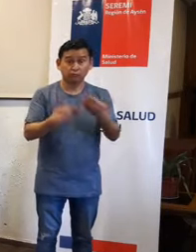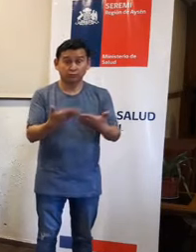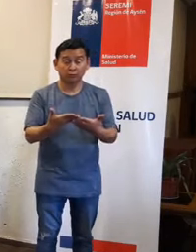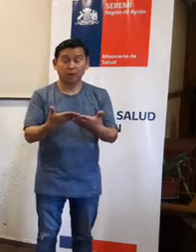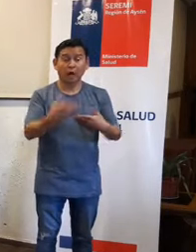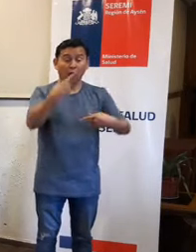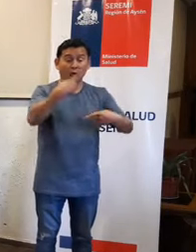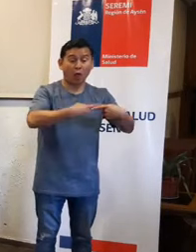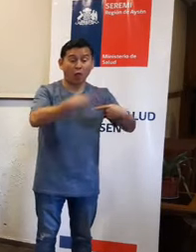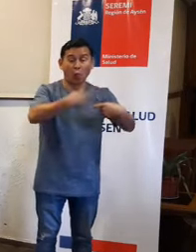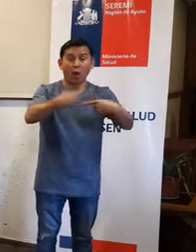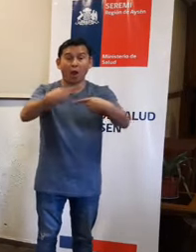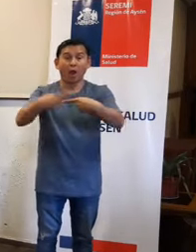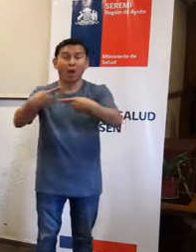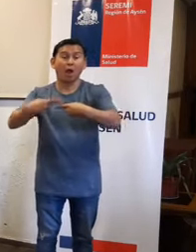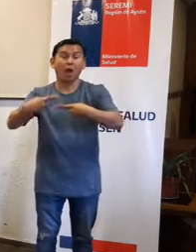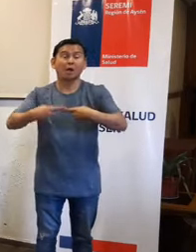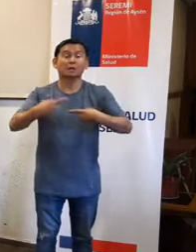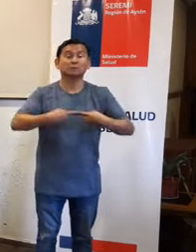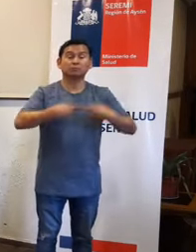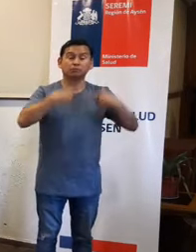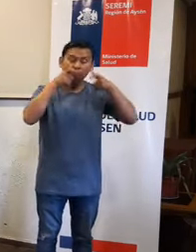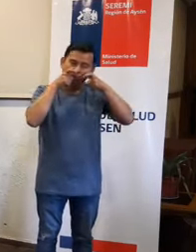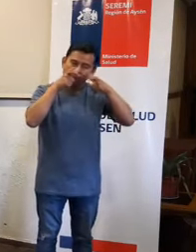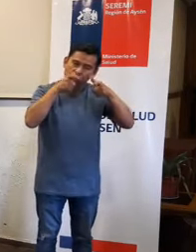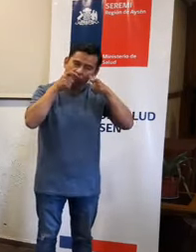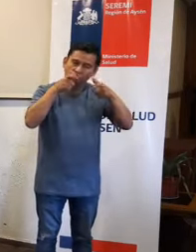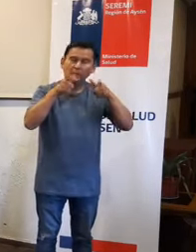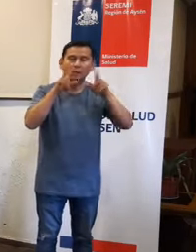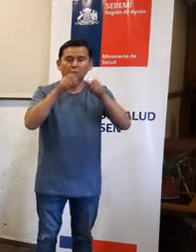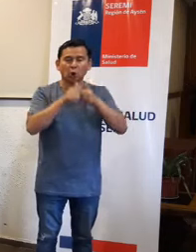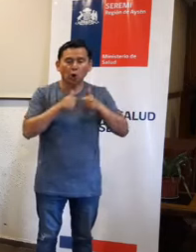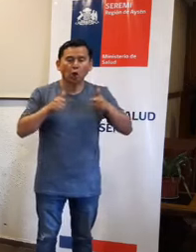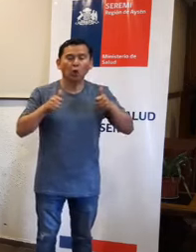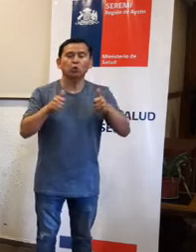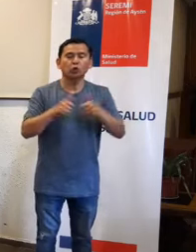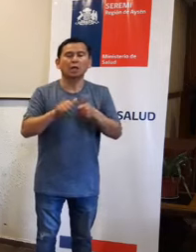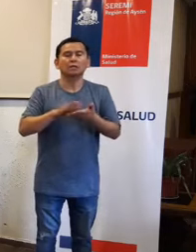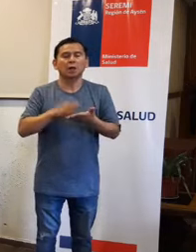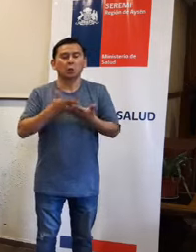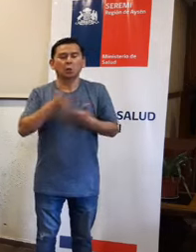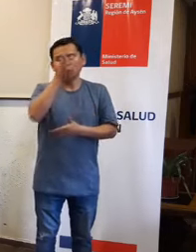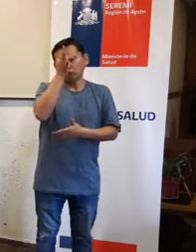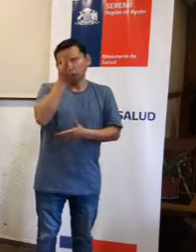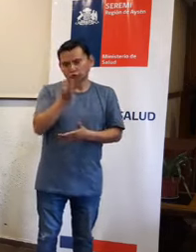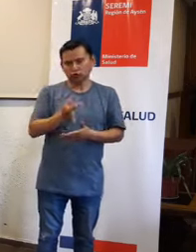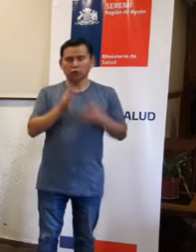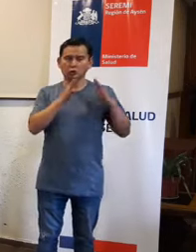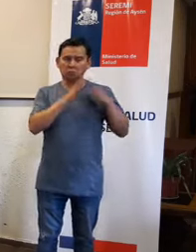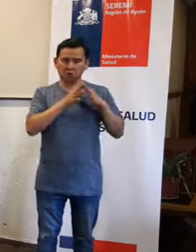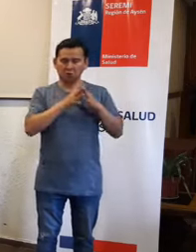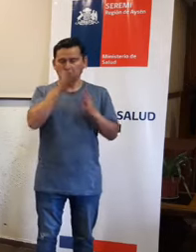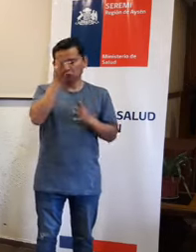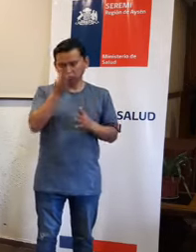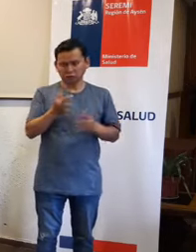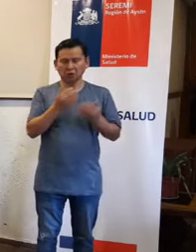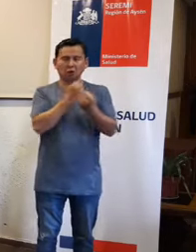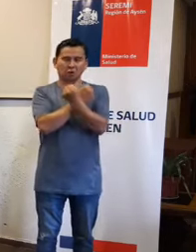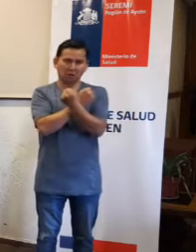aduanas sanitarias efectuando las fiscalizaciones con las autoridades de salud personal del ejército de la armada